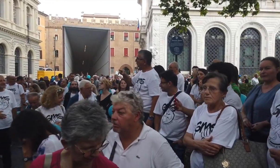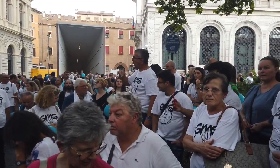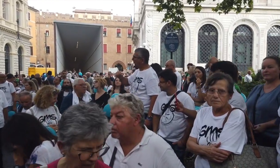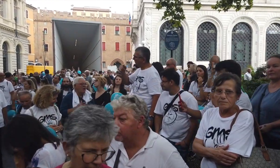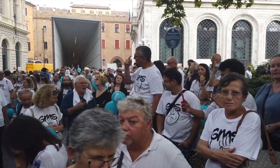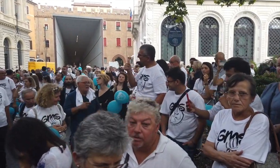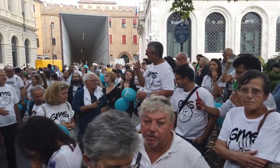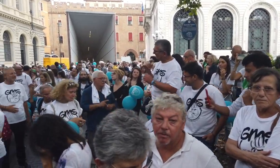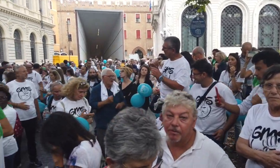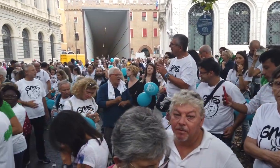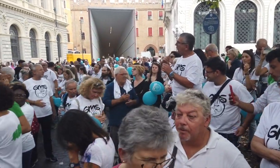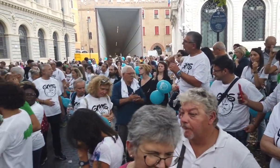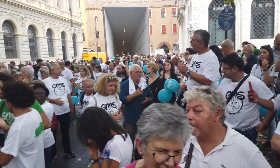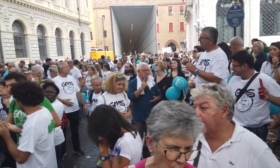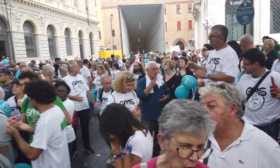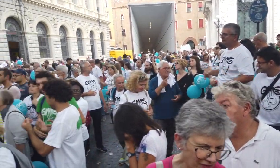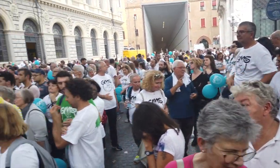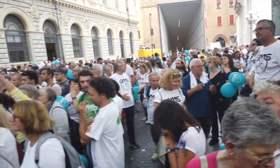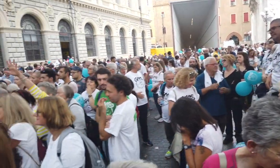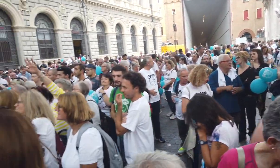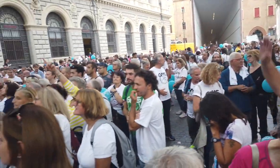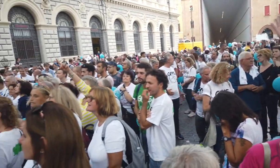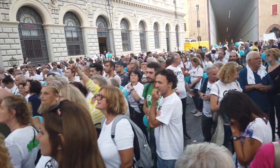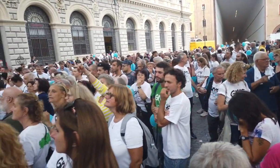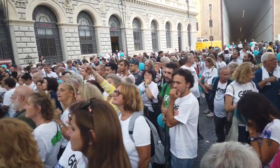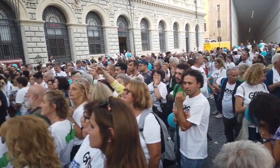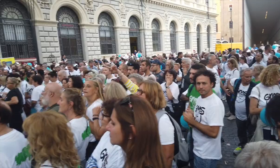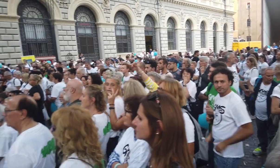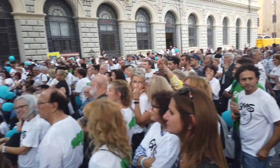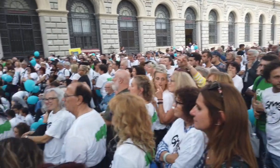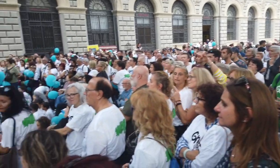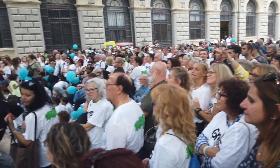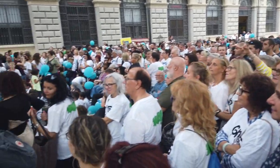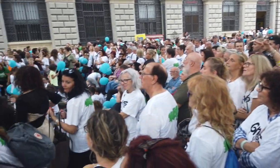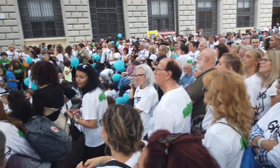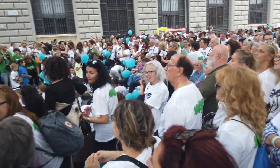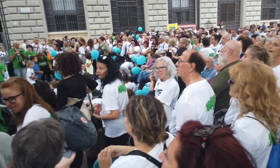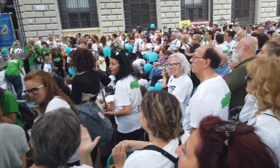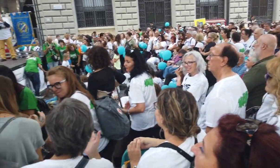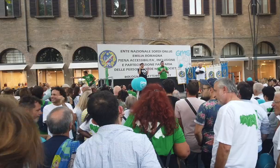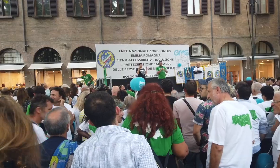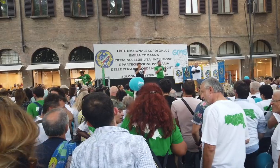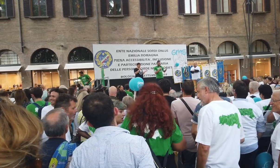E questo è il compito che la Costituzione riconosce allo Stato. A tutte